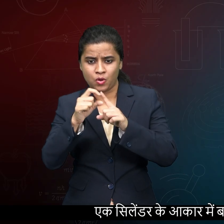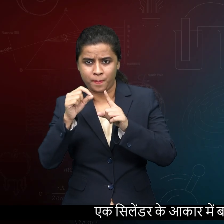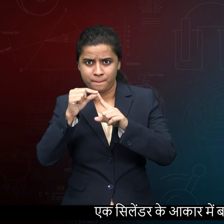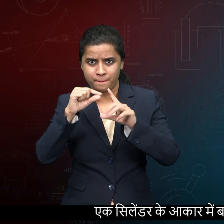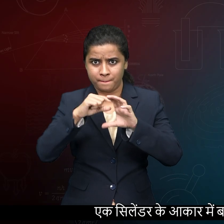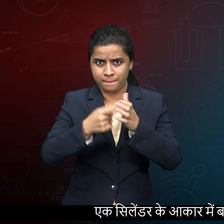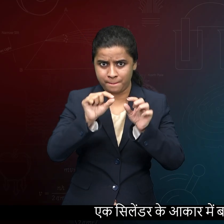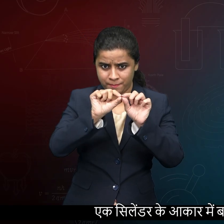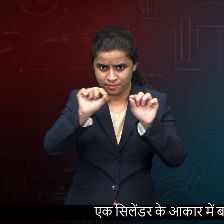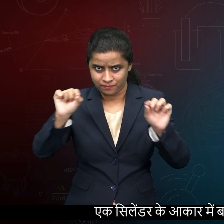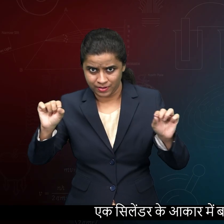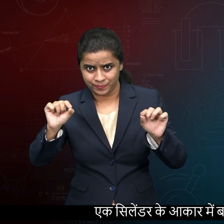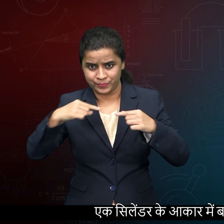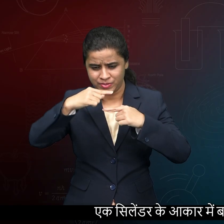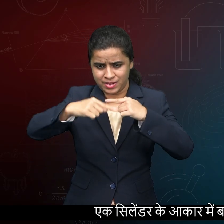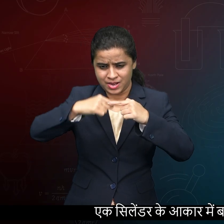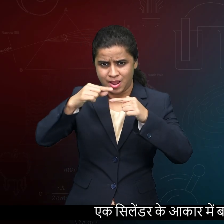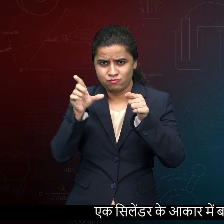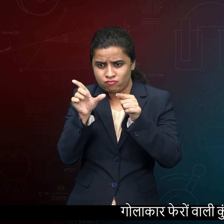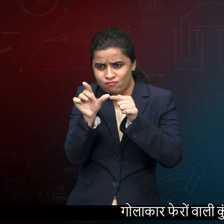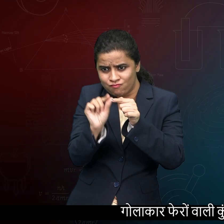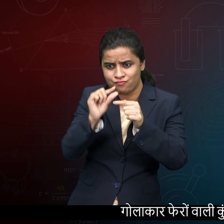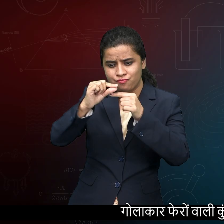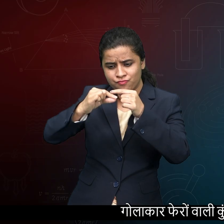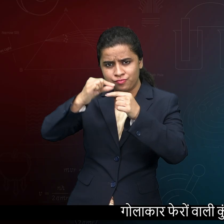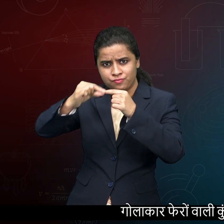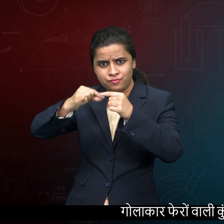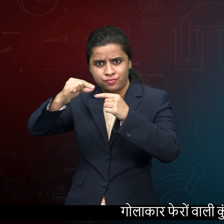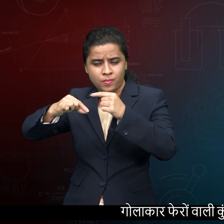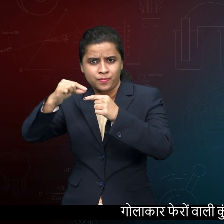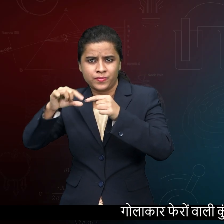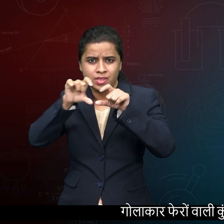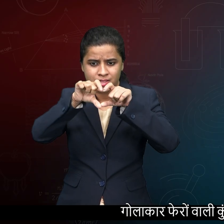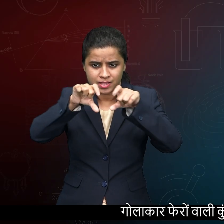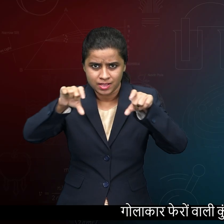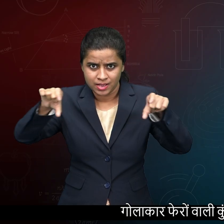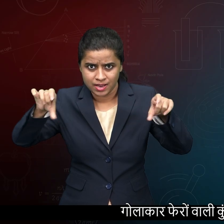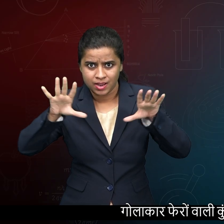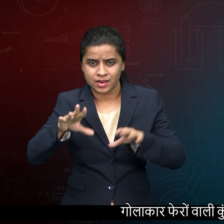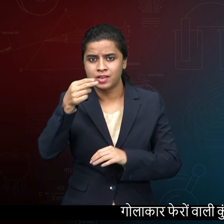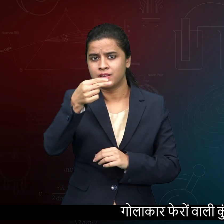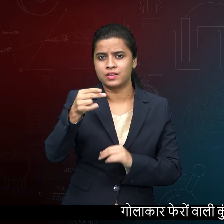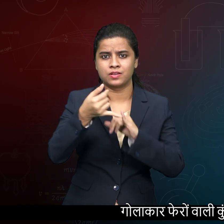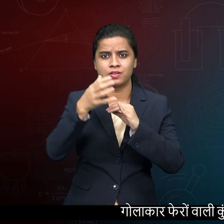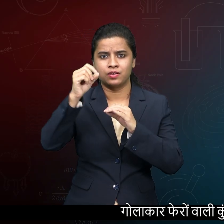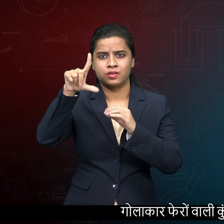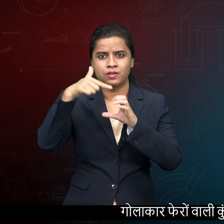अछूता तांबा के तार के कई गोलाकार फेरों वाली कुंडली को प्रणालिका कहा जाता